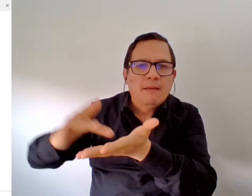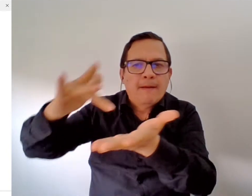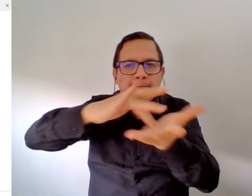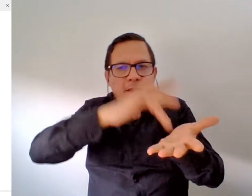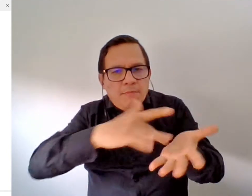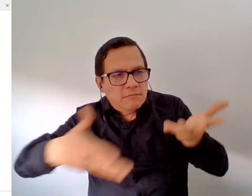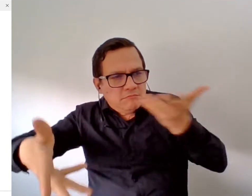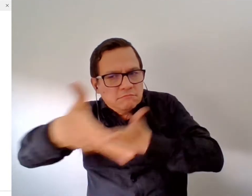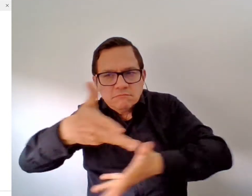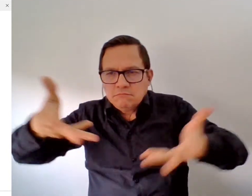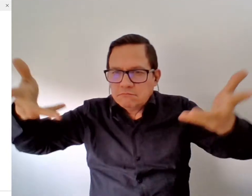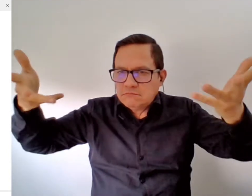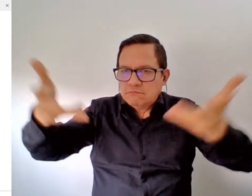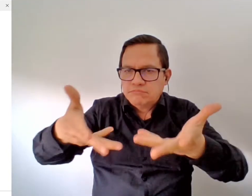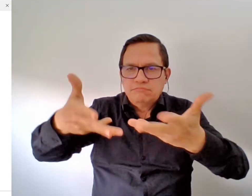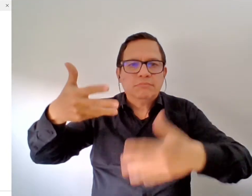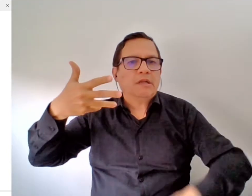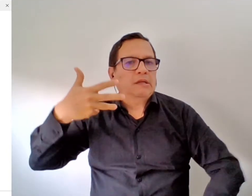los compañeros.